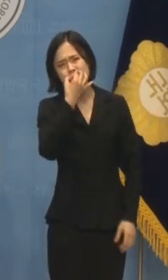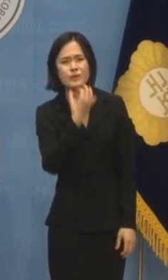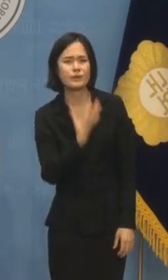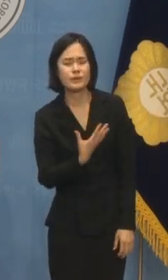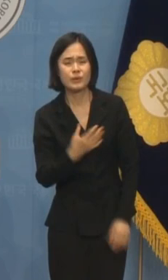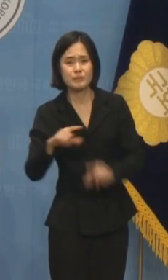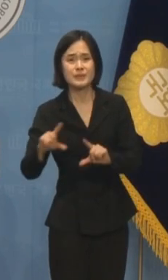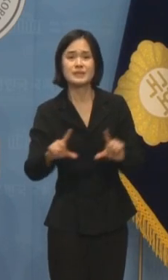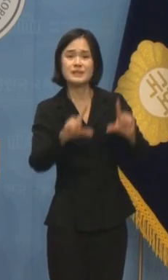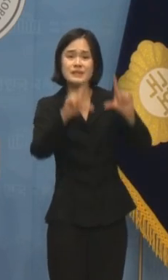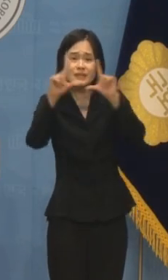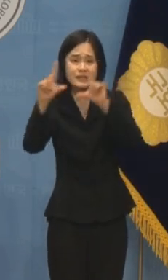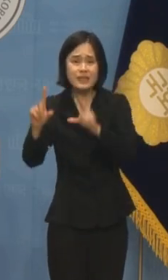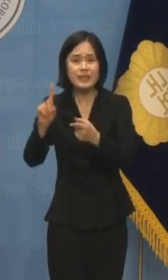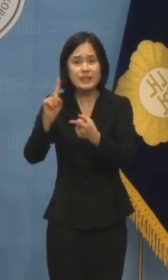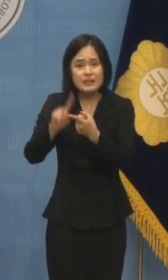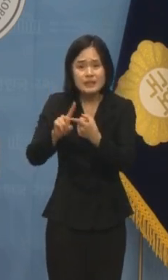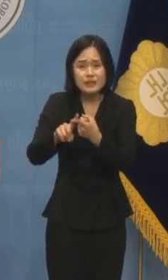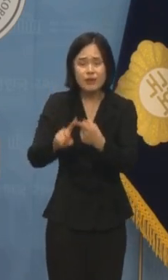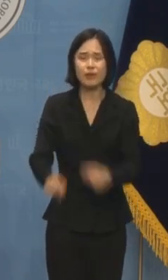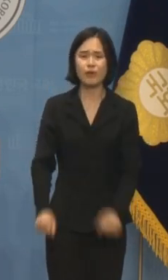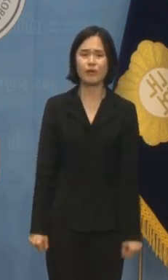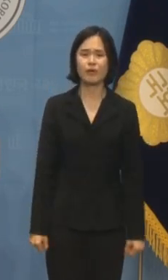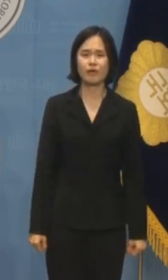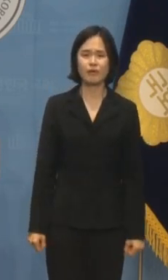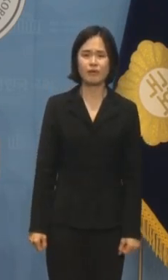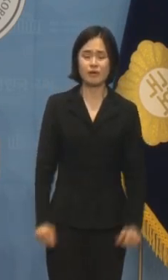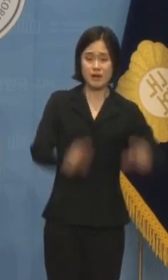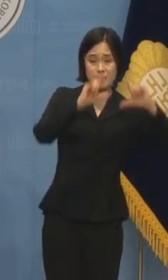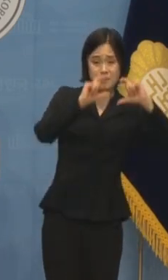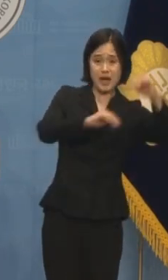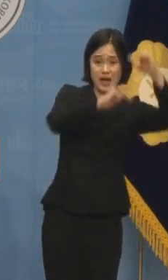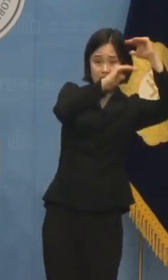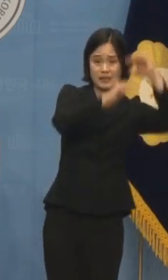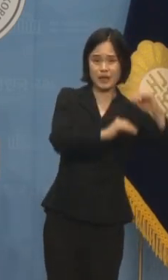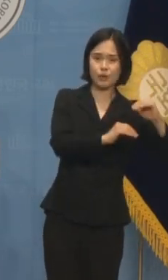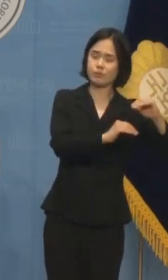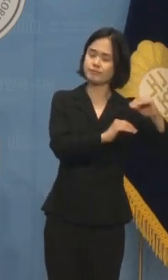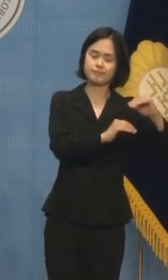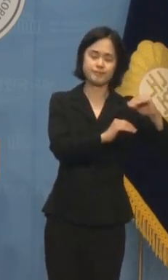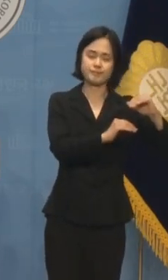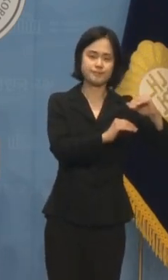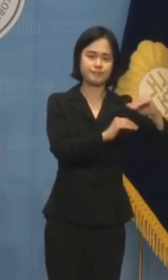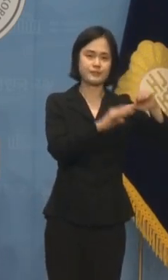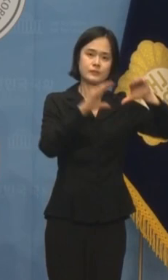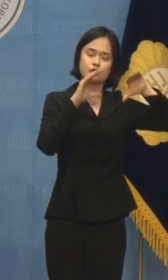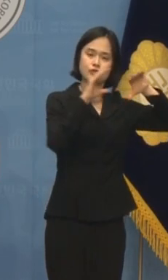대한 무차별적인 발포 명령은 즉각 중단되어야